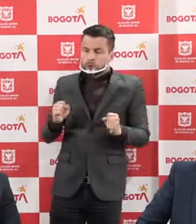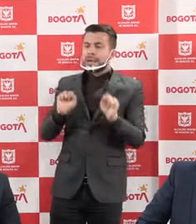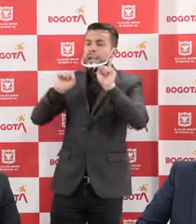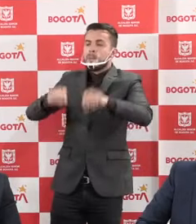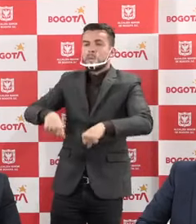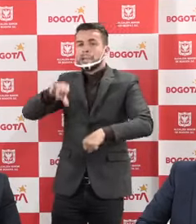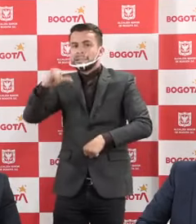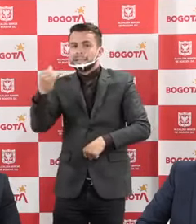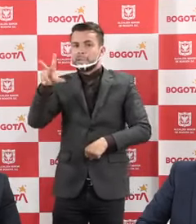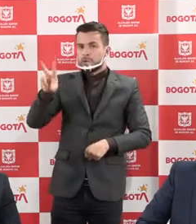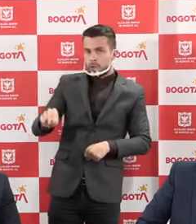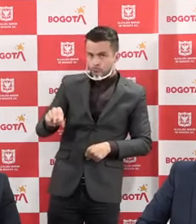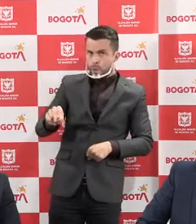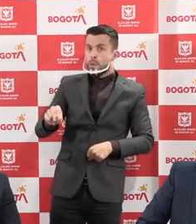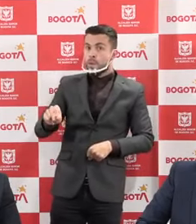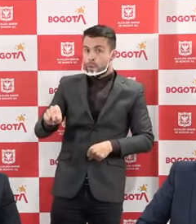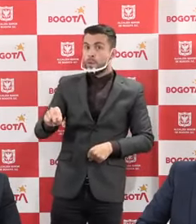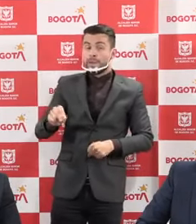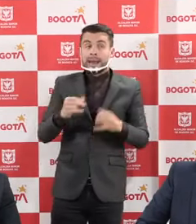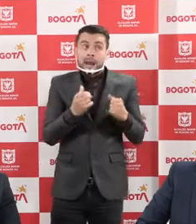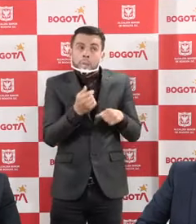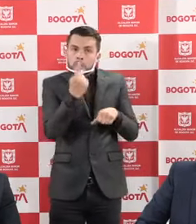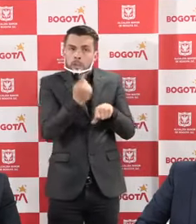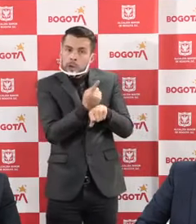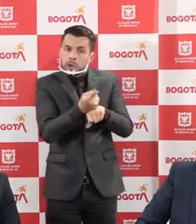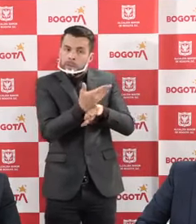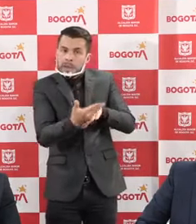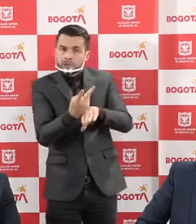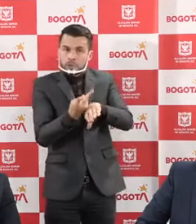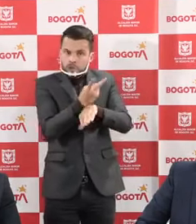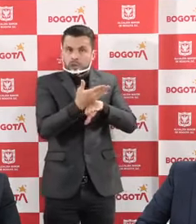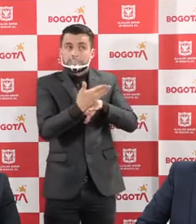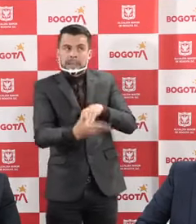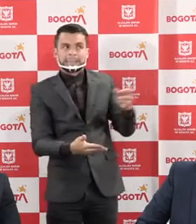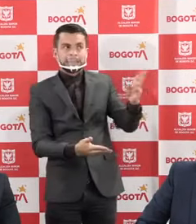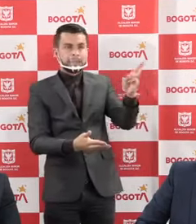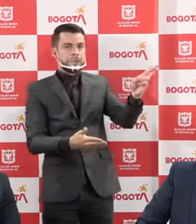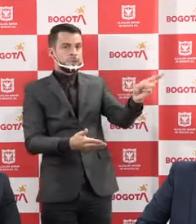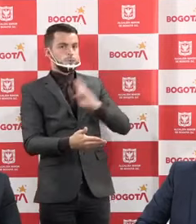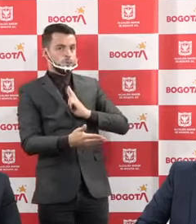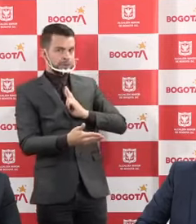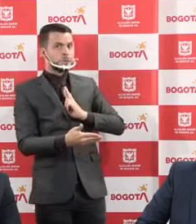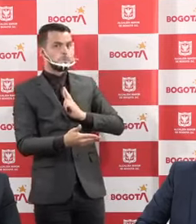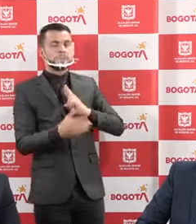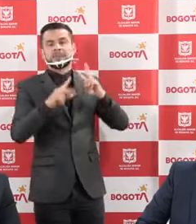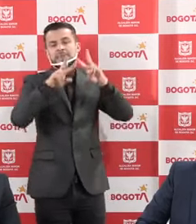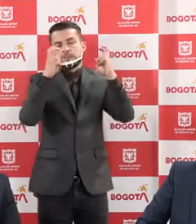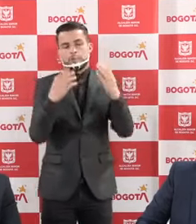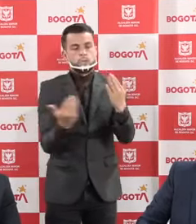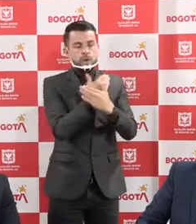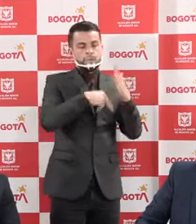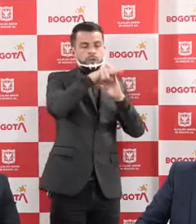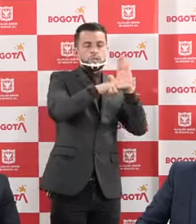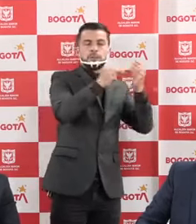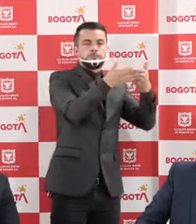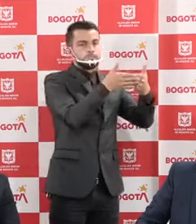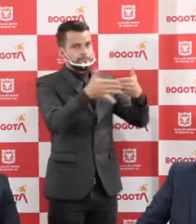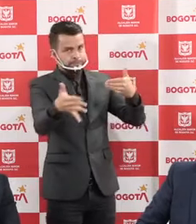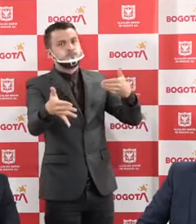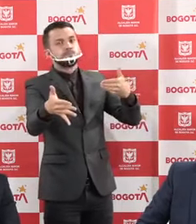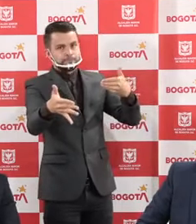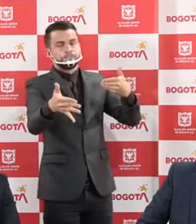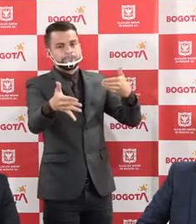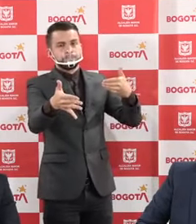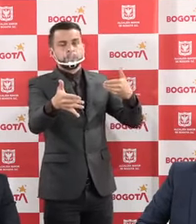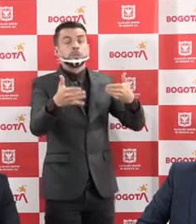e iniciaríamos esta nueva realidad y estas nuevas disposiciones donde la restricción es la excepción a partir